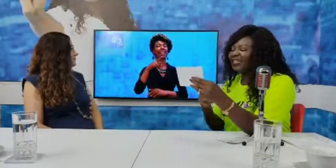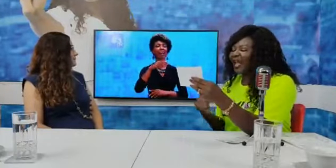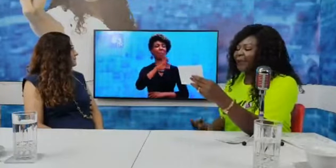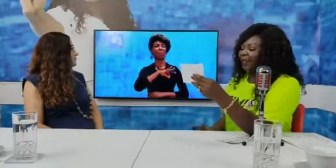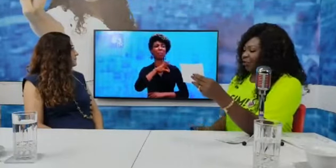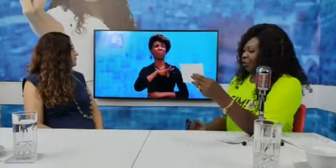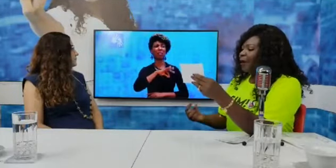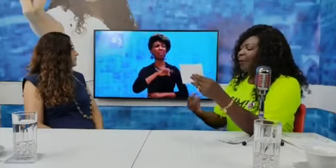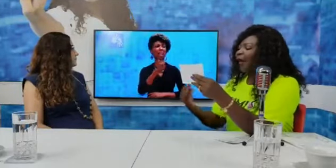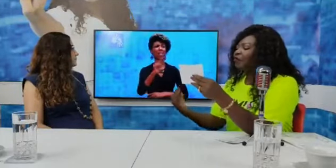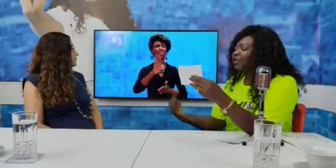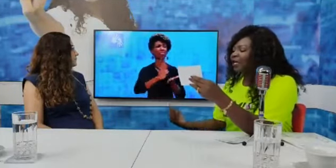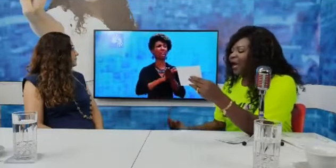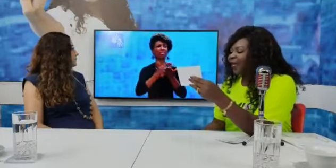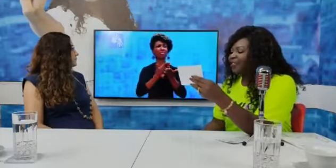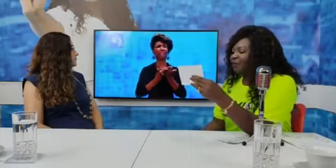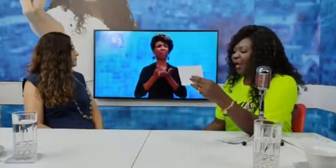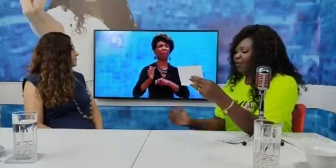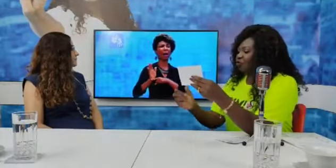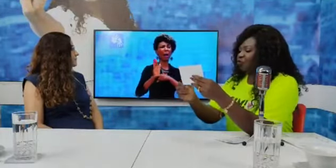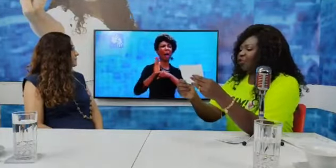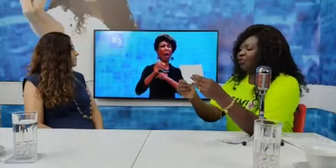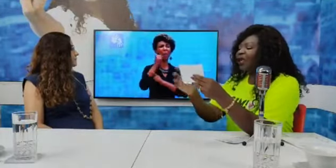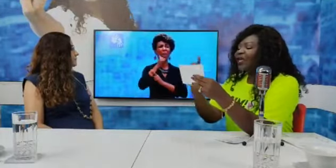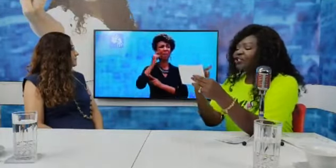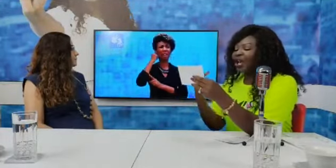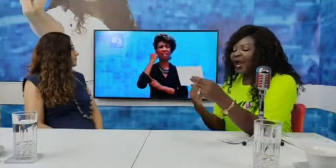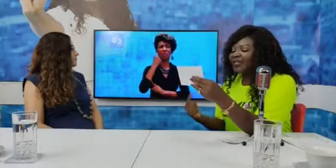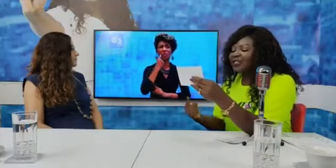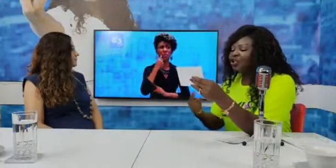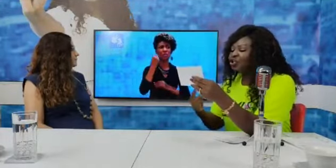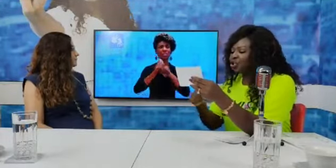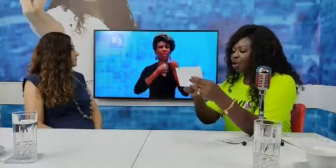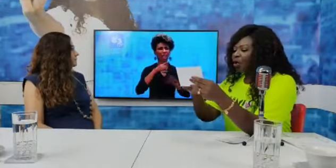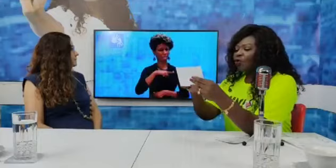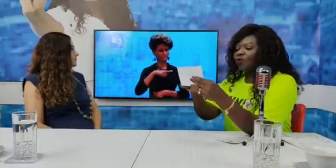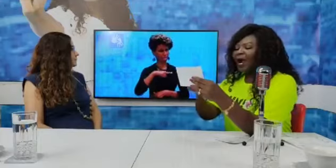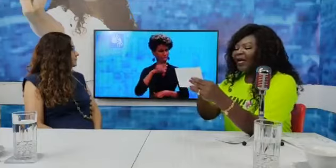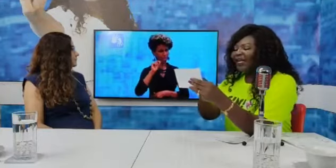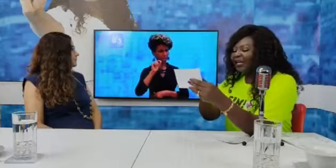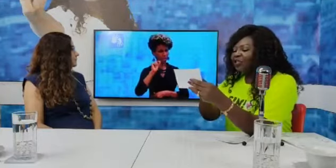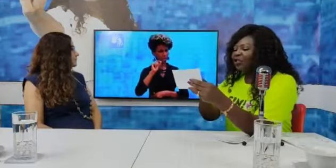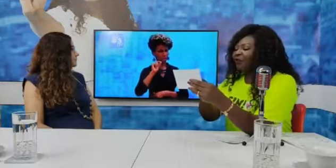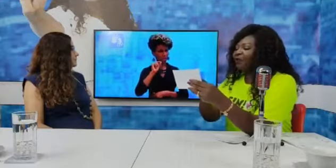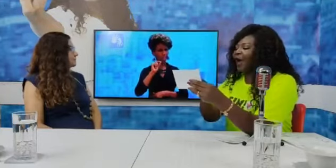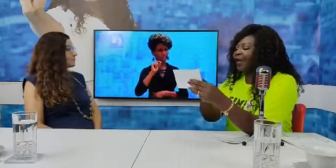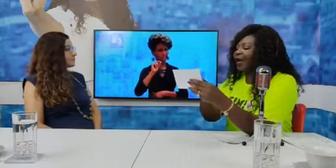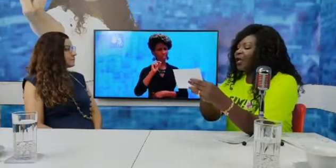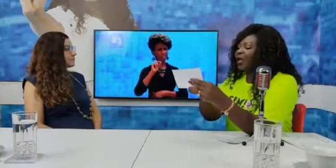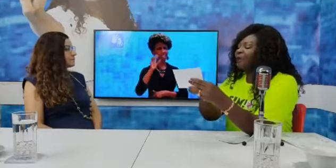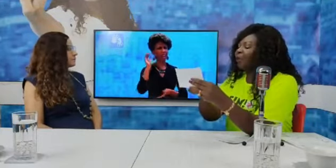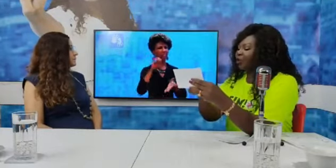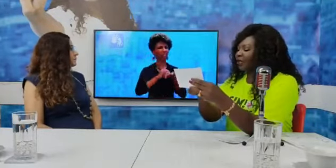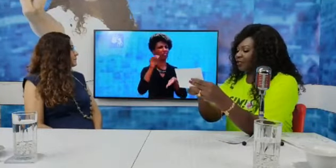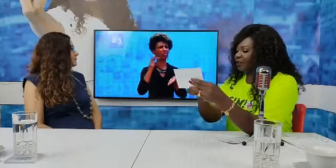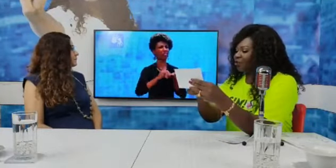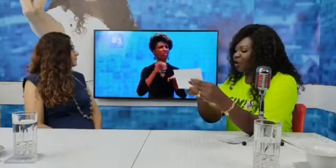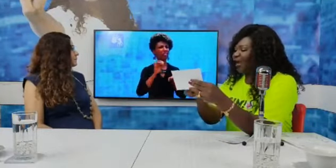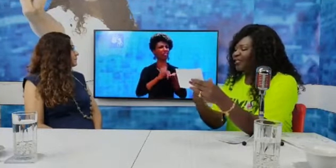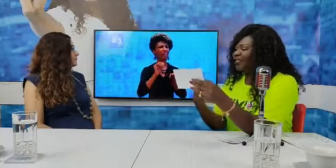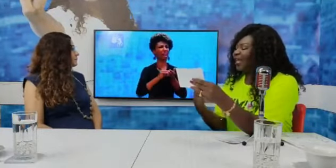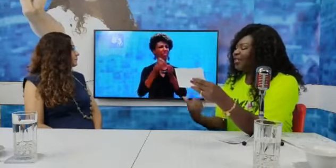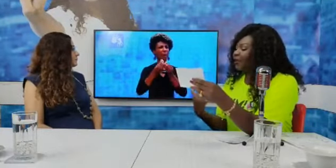há intérprete para auxiliar as mulheres surdas. Já existe uma grande falha em proteção